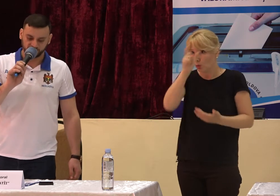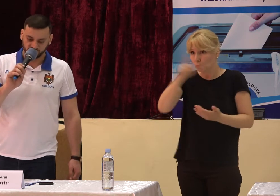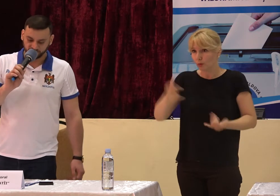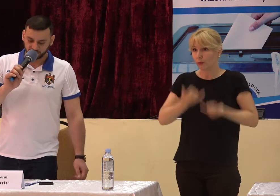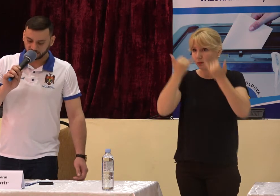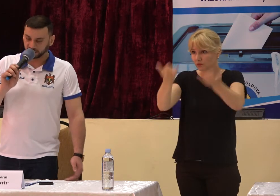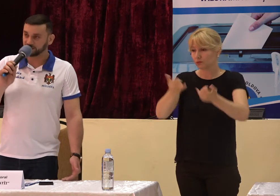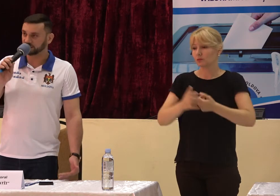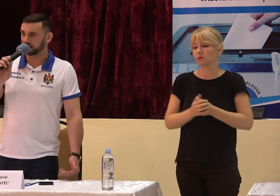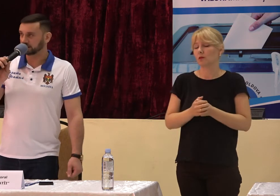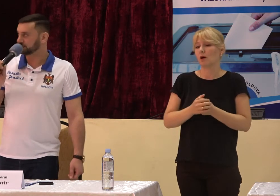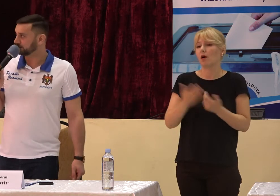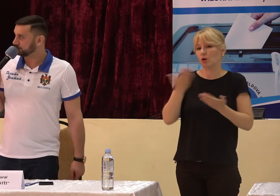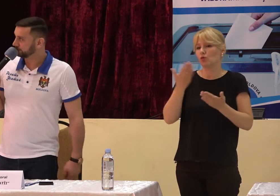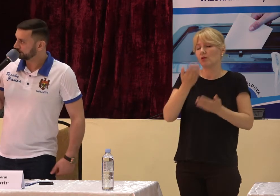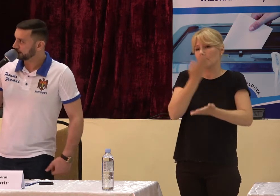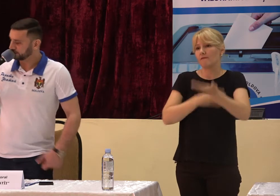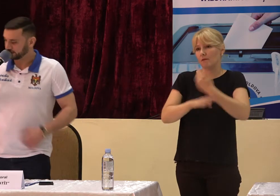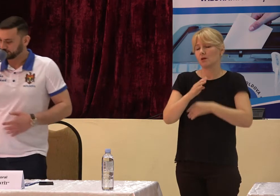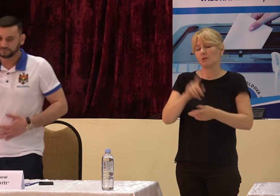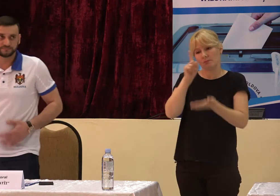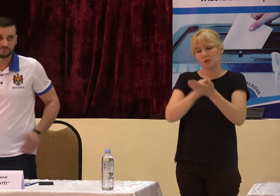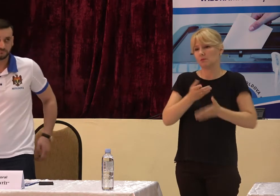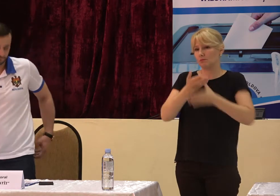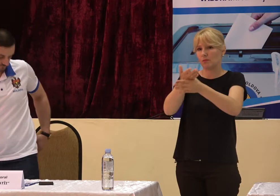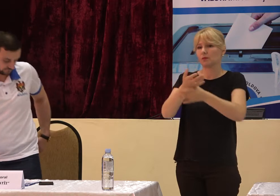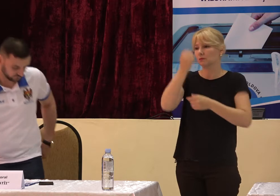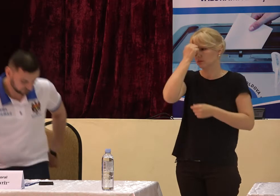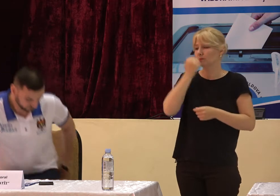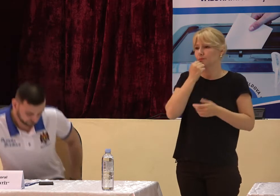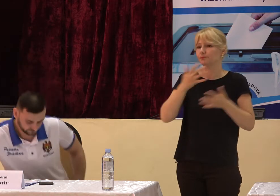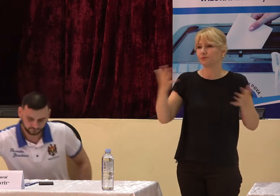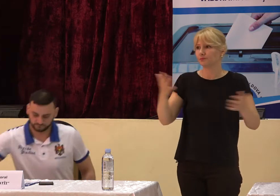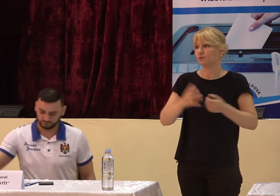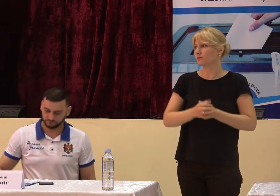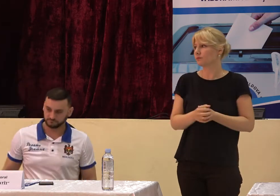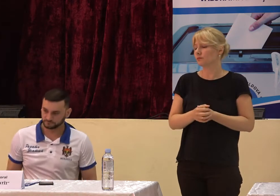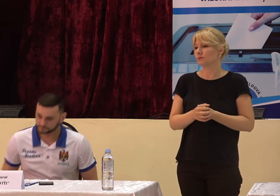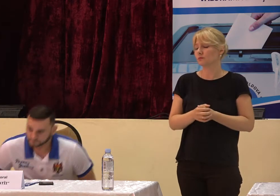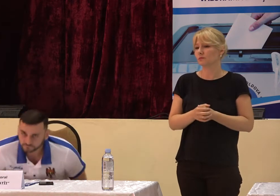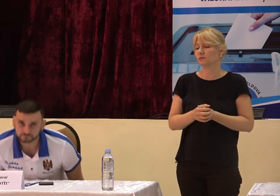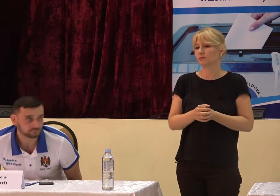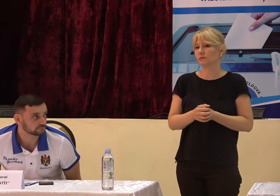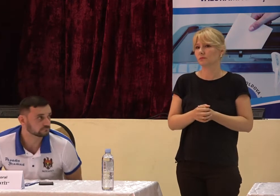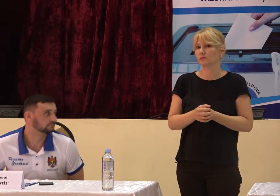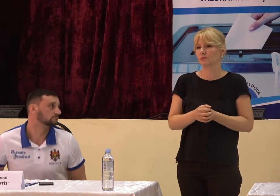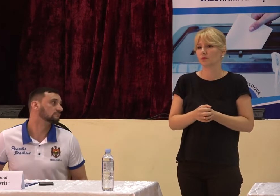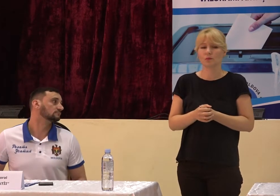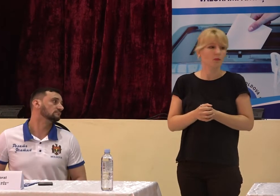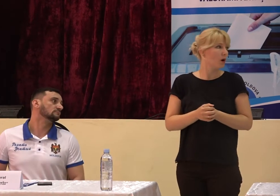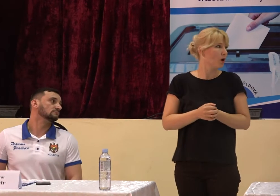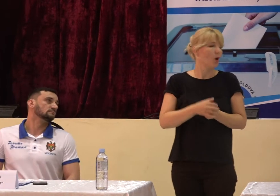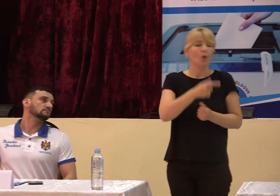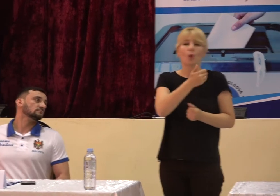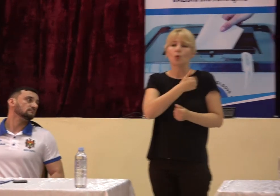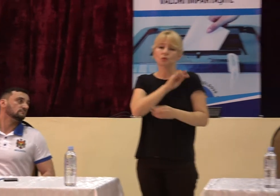care îi vizează. Mersi. Mulțumim. Vă mulțumesc și Partidul Verde Ecologist voia să vină